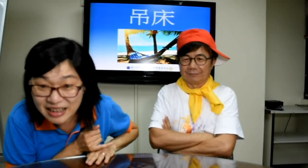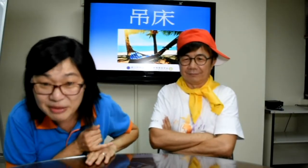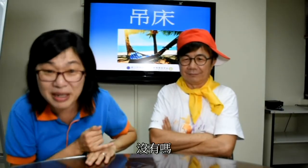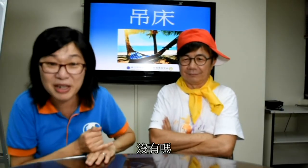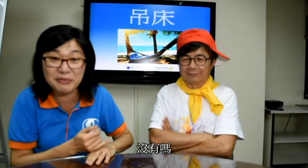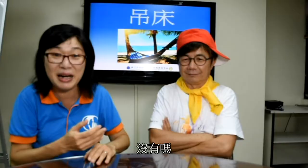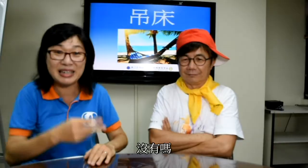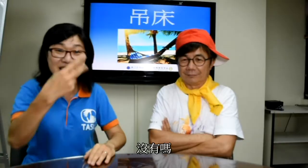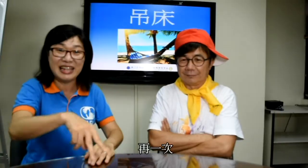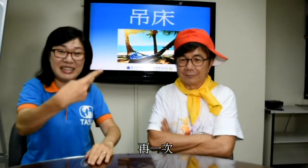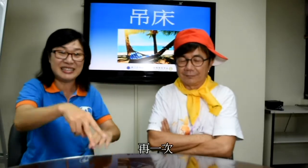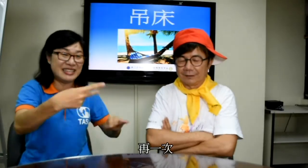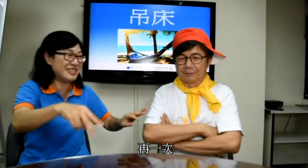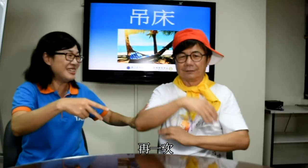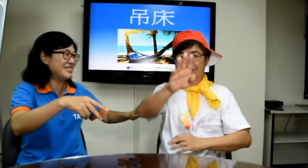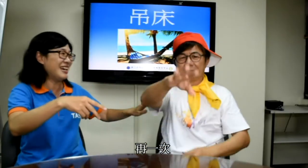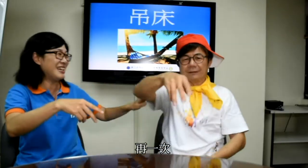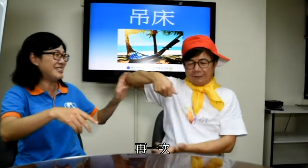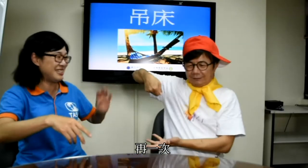没有吗？再一次。